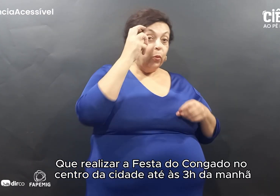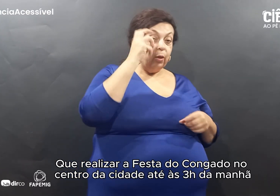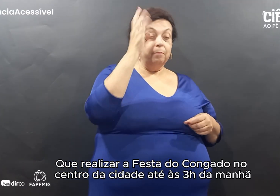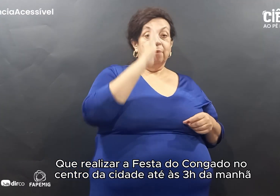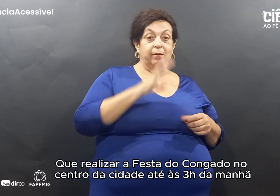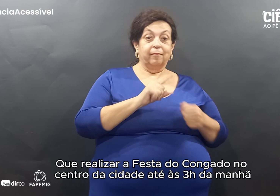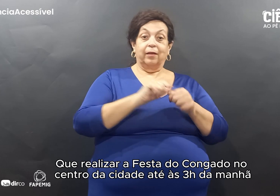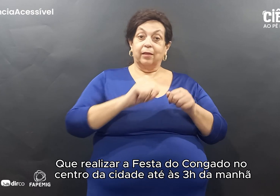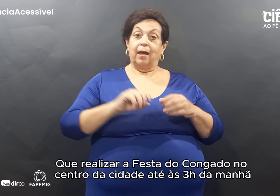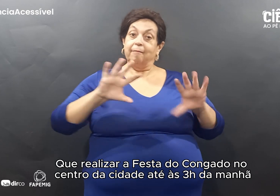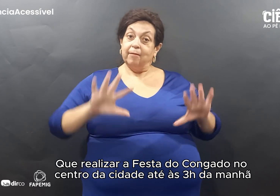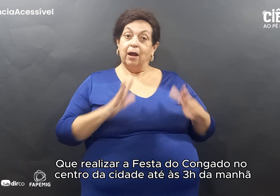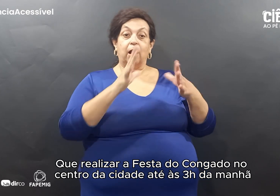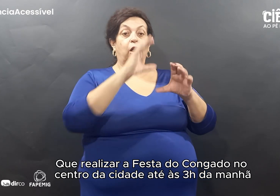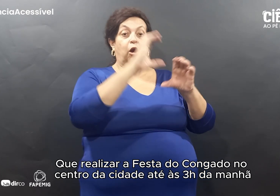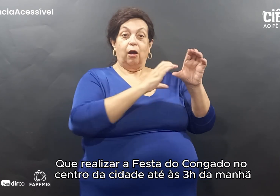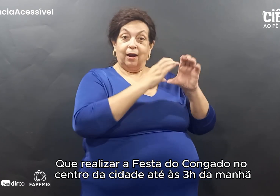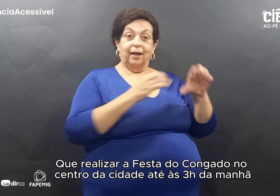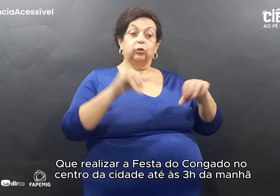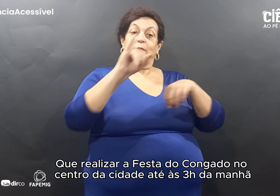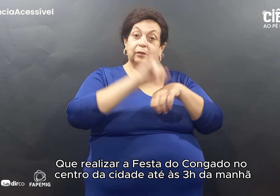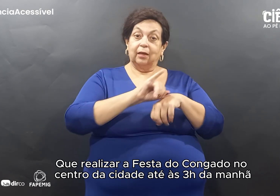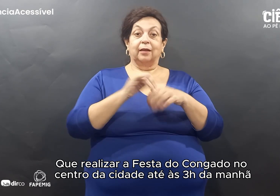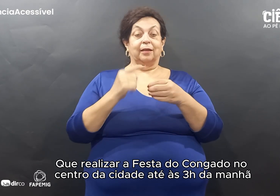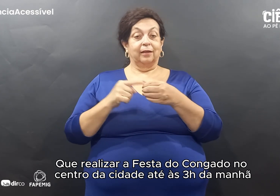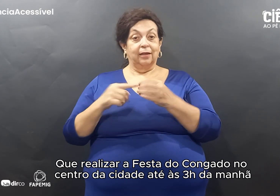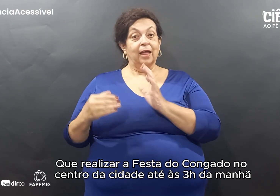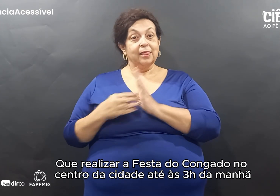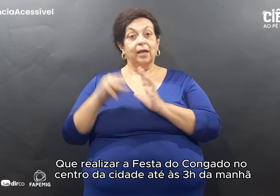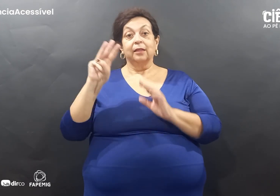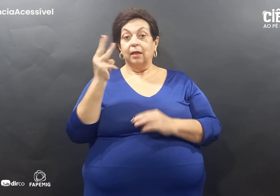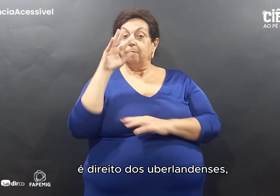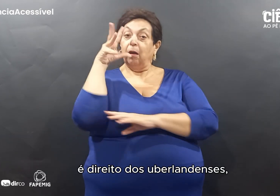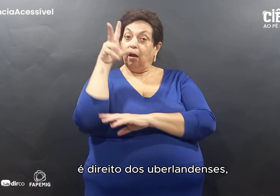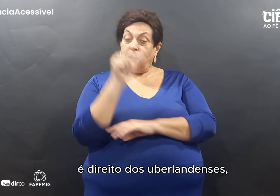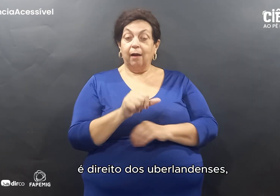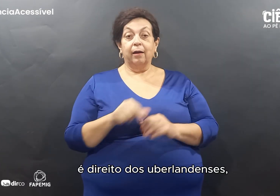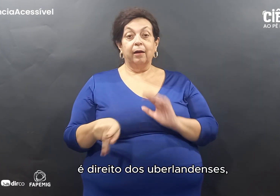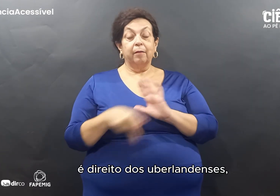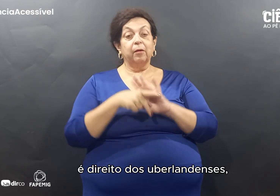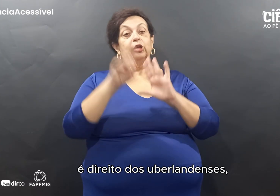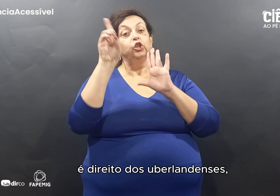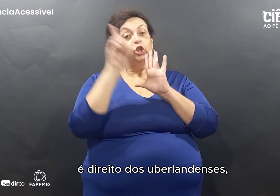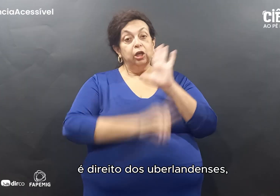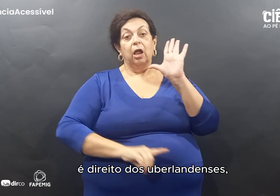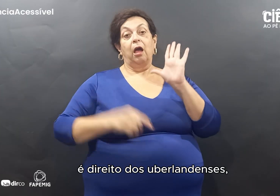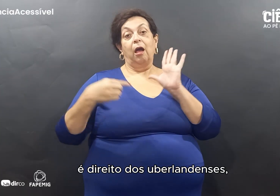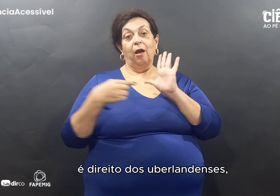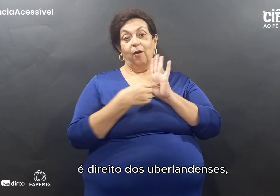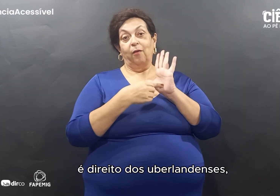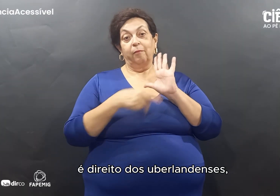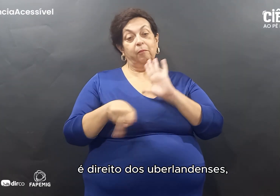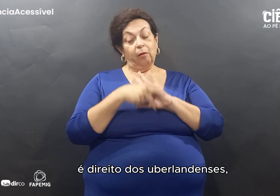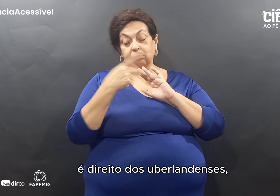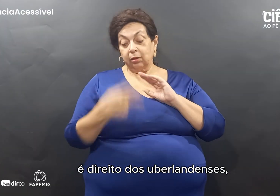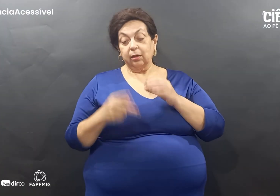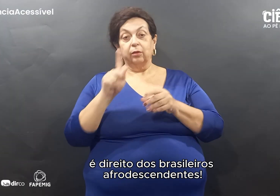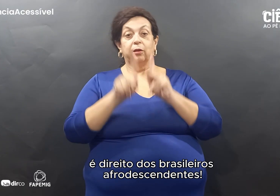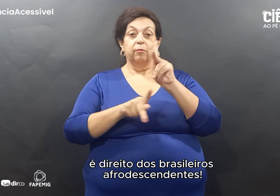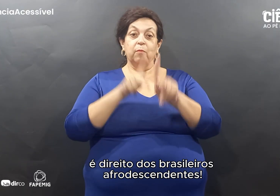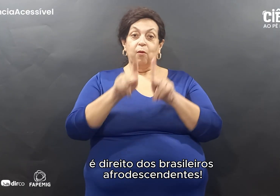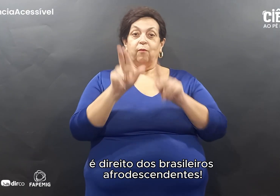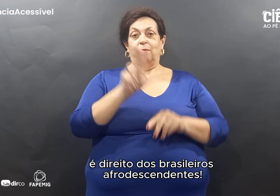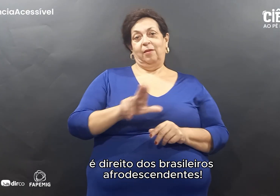a festa do Congado no centro da cidade até às 3 da manhã é direito dos uberlandenses,